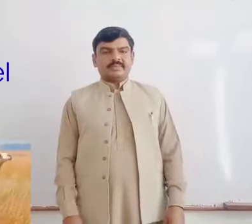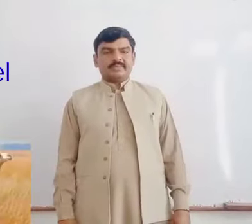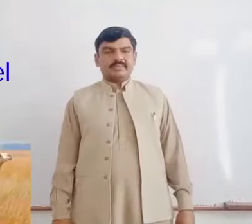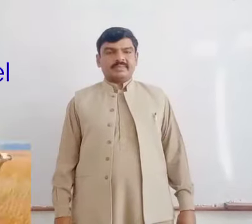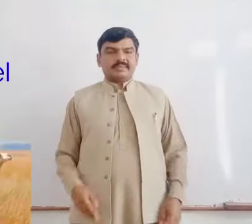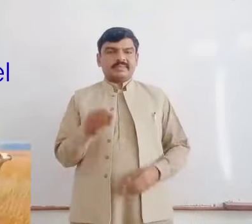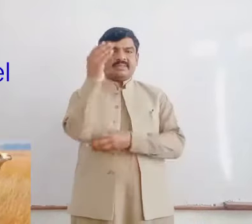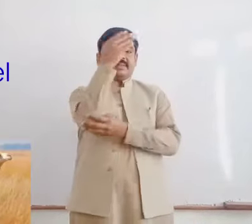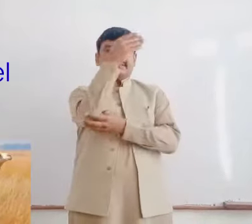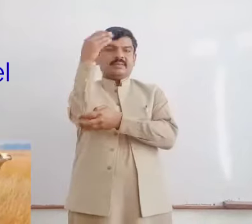ऊंट,